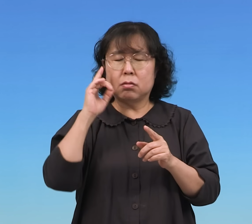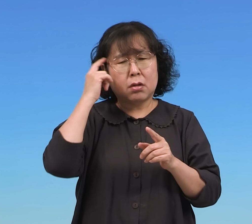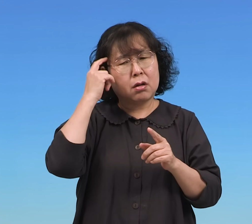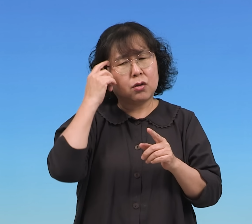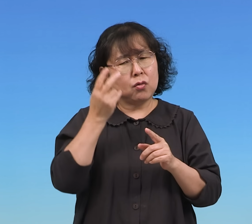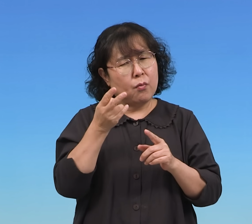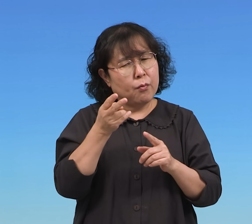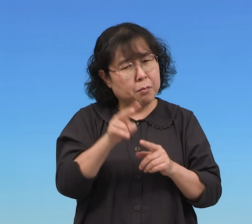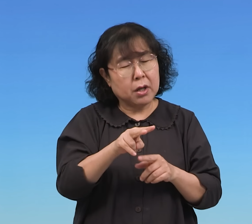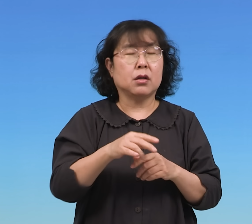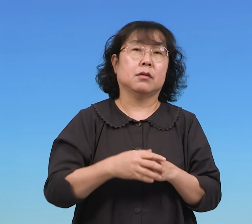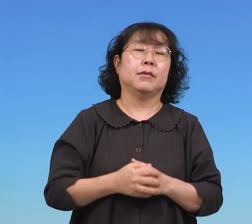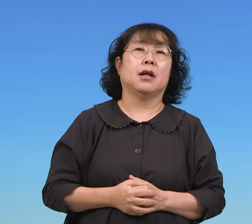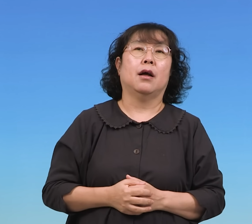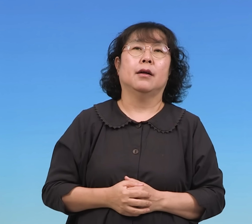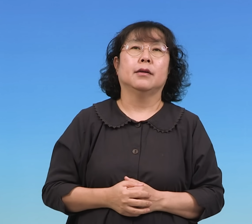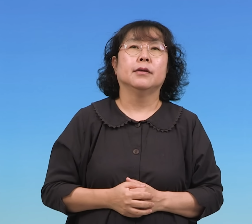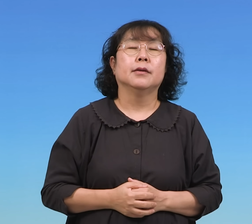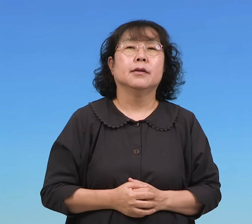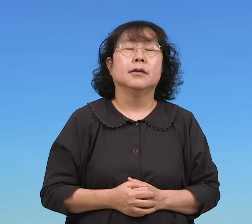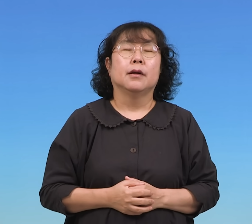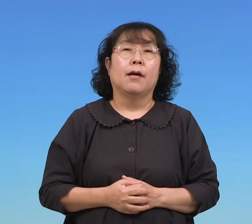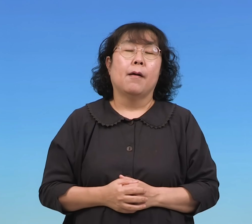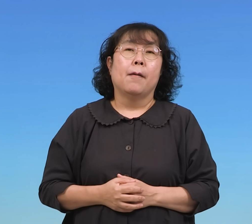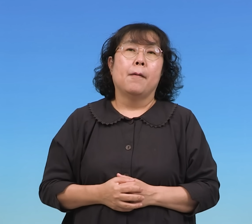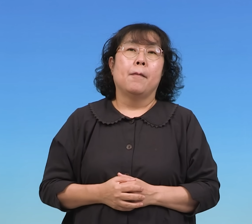그럴까? 그리고 퀘션 마크가 드는 겁니다.